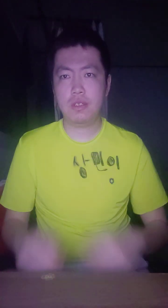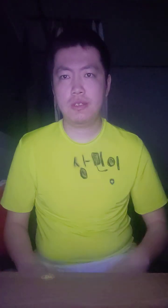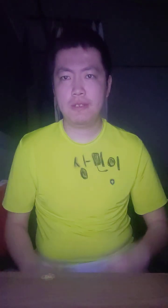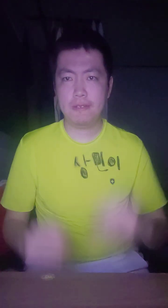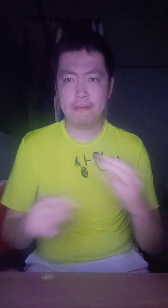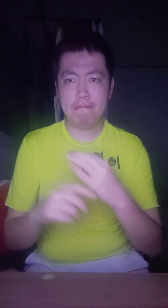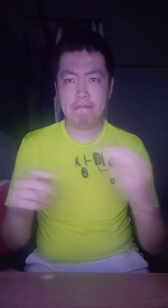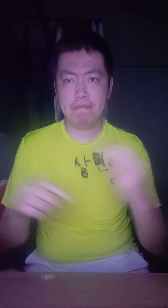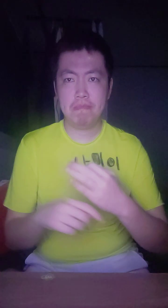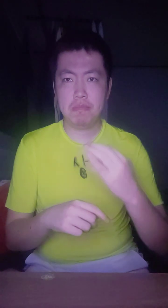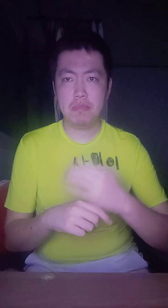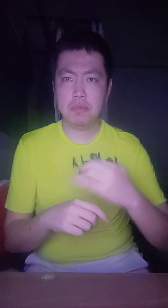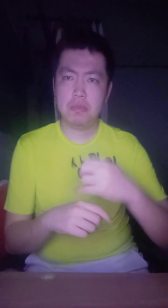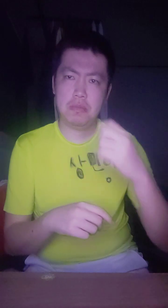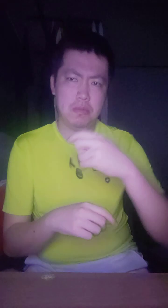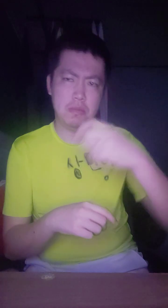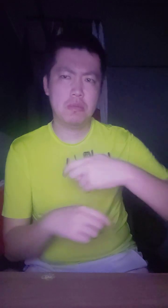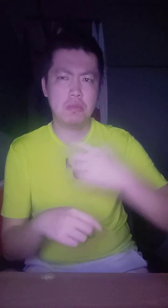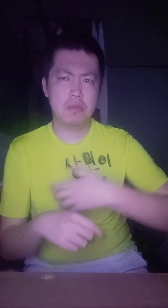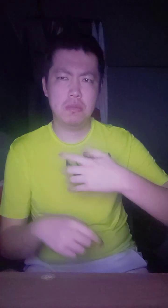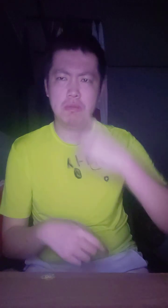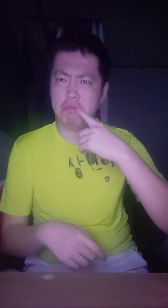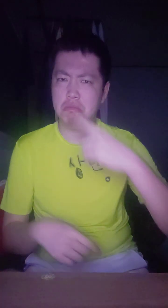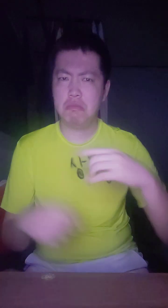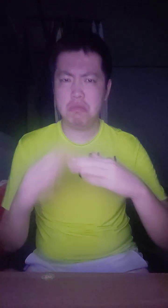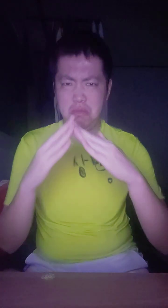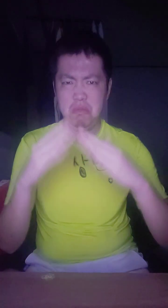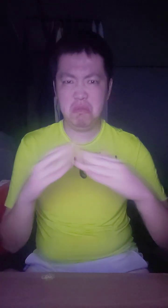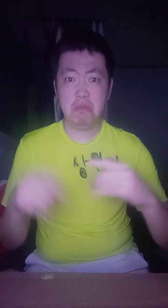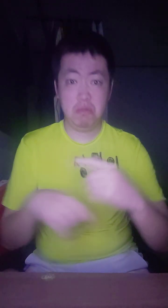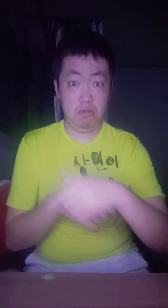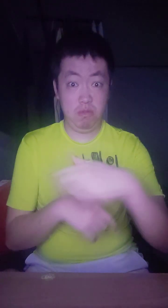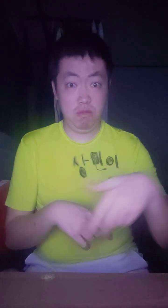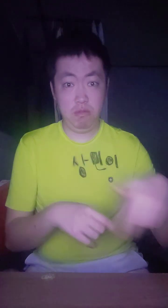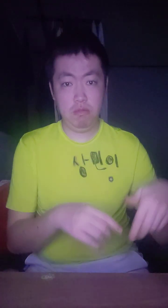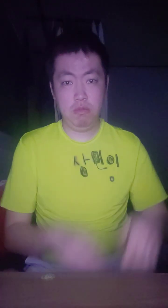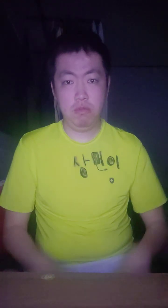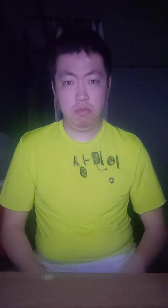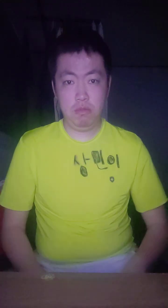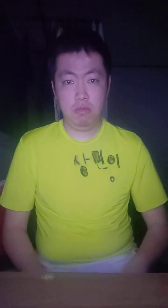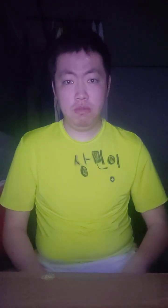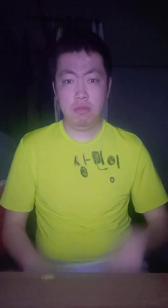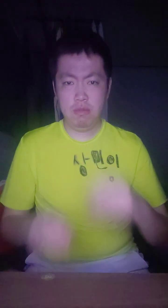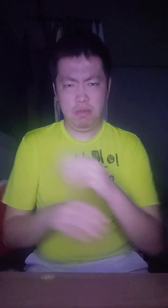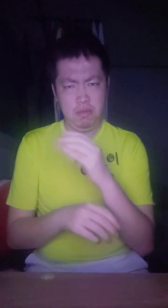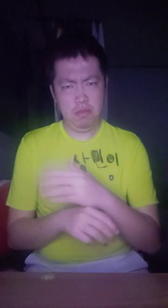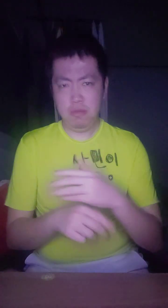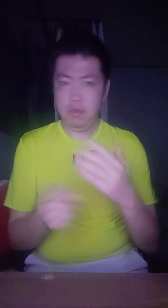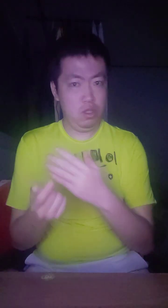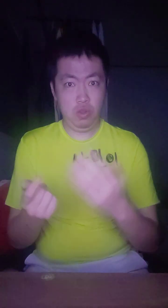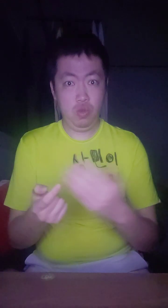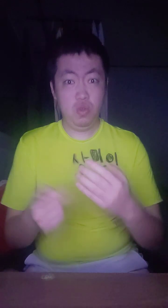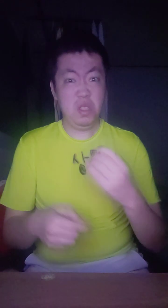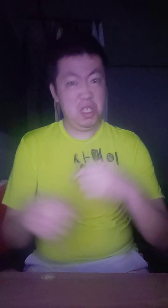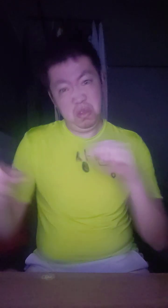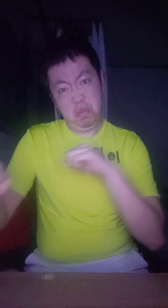않을까 하는 생각이 너무 많아서 집도 이사하려고. 이렇게 별다른 동기가 없는 무차별 폭행은